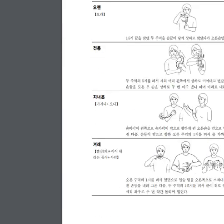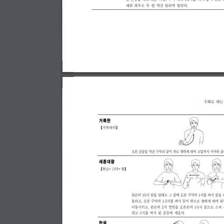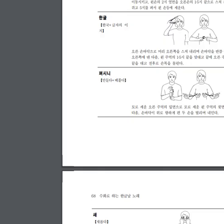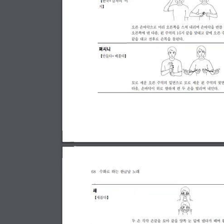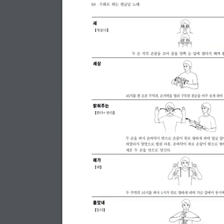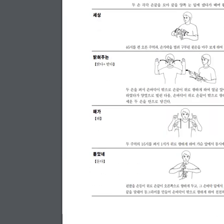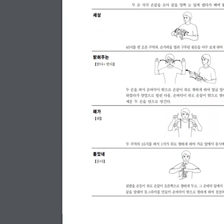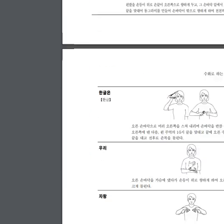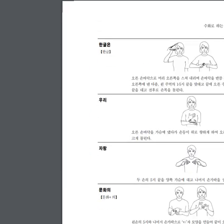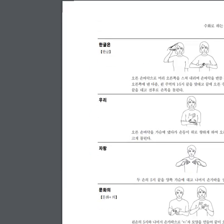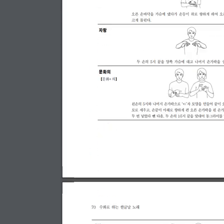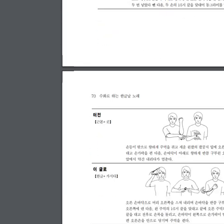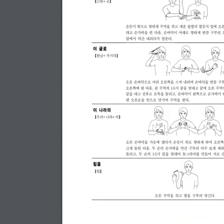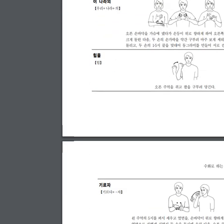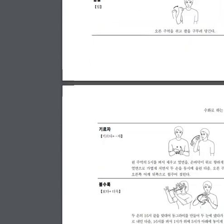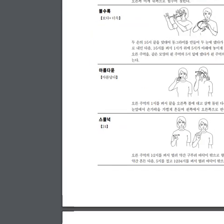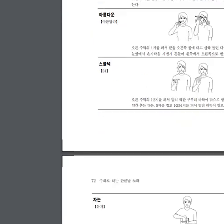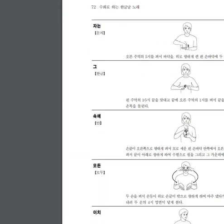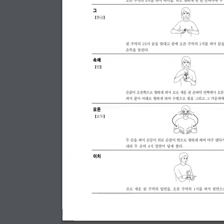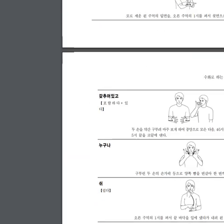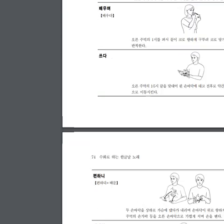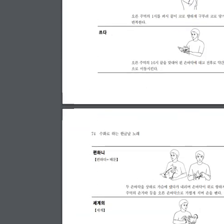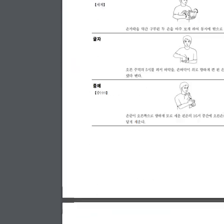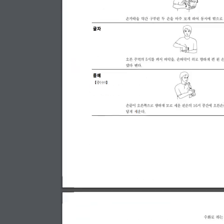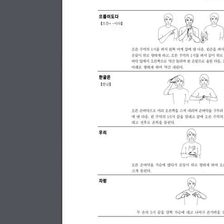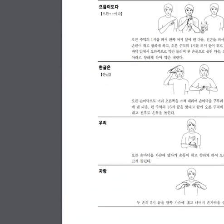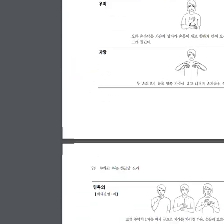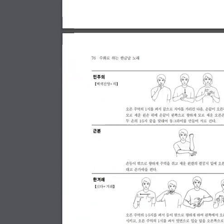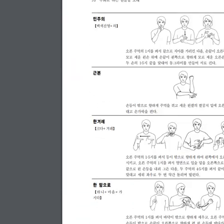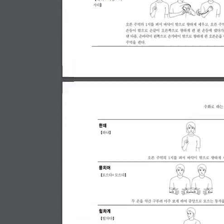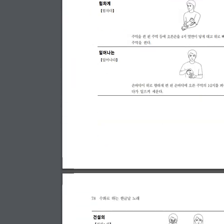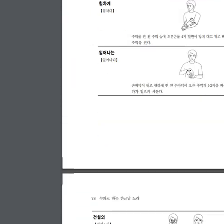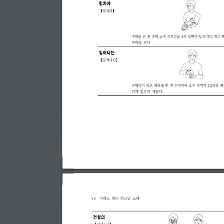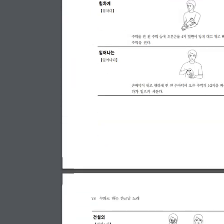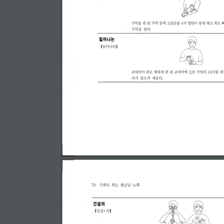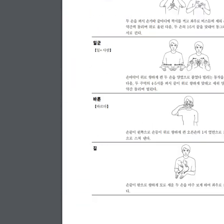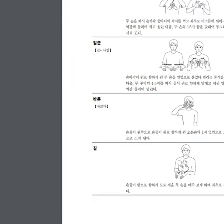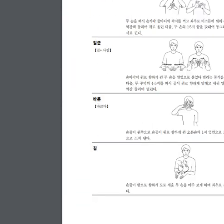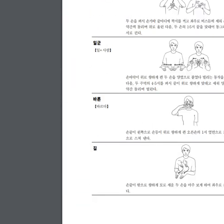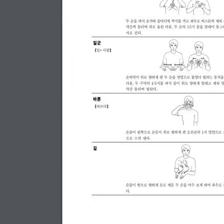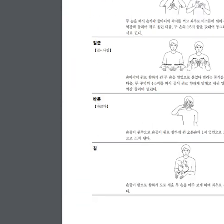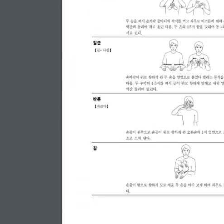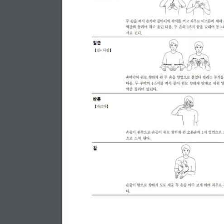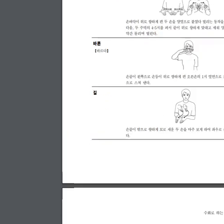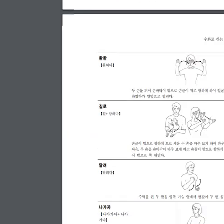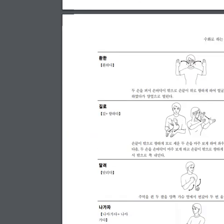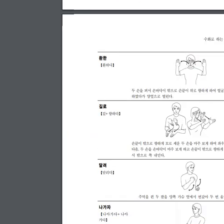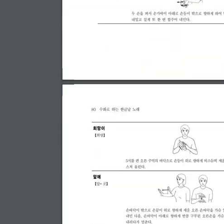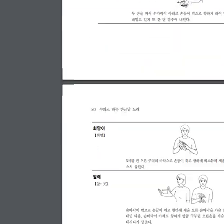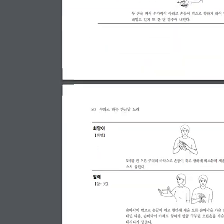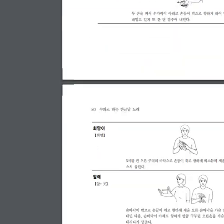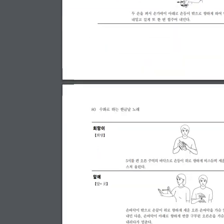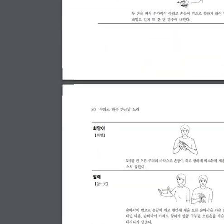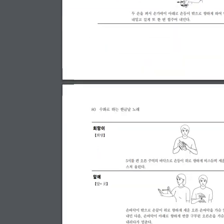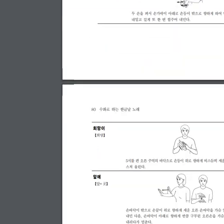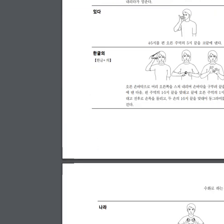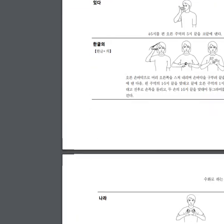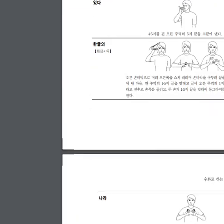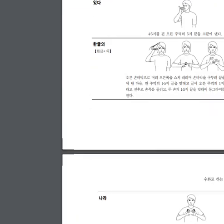딱히 이유를 안 밝히신 거 아닌가 모르겠는데. 그러니까 수지 한국어 버전에서는 특별한 그 문법이나